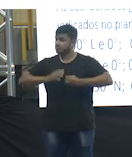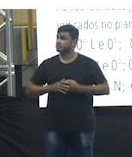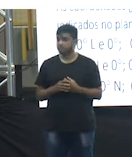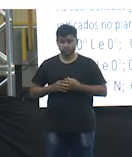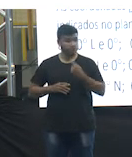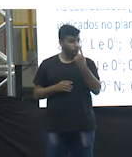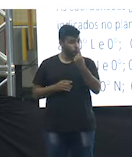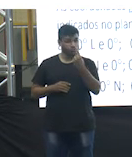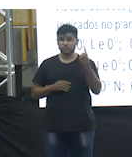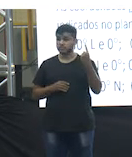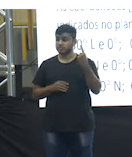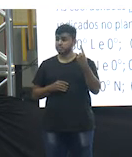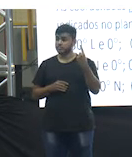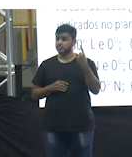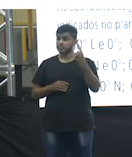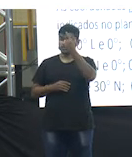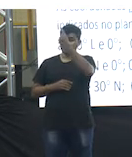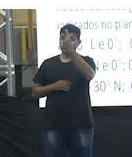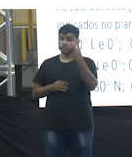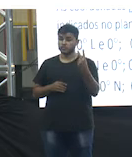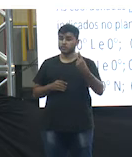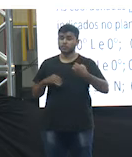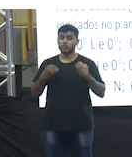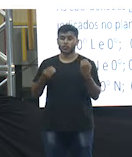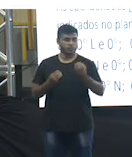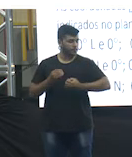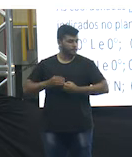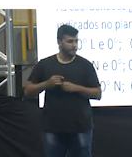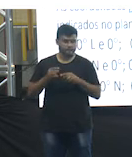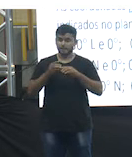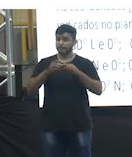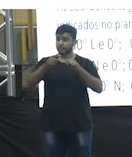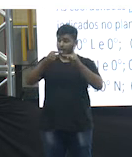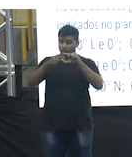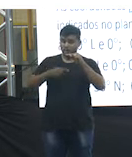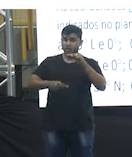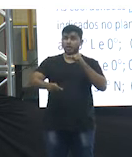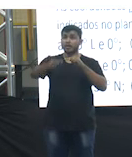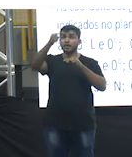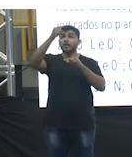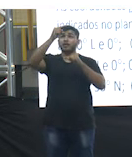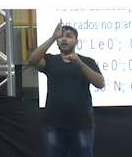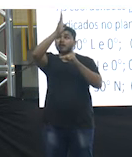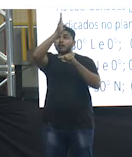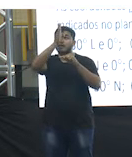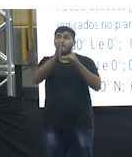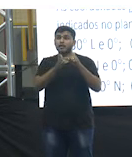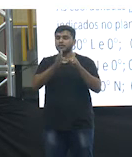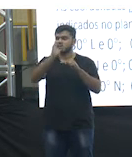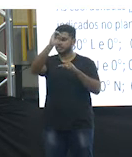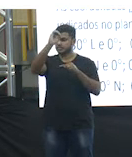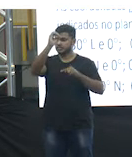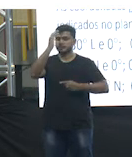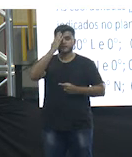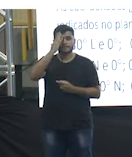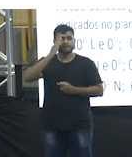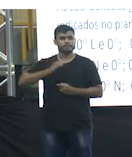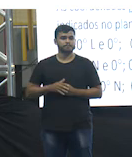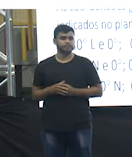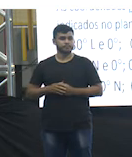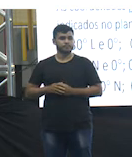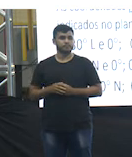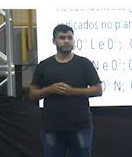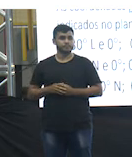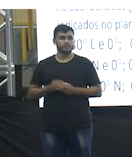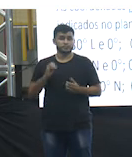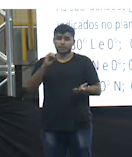Ponto 1. Qual seria a longitude? Olha qual é o meridiano que passa. 0 grau. Professor, 0 grau. É leste ou oeste?